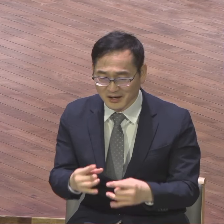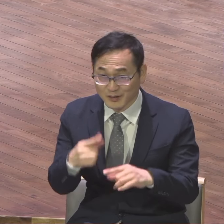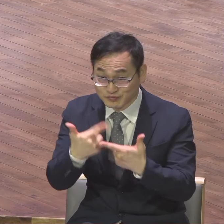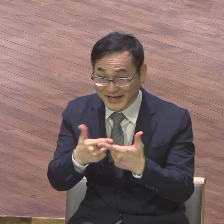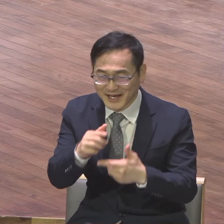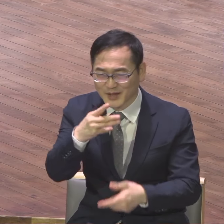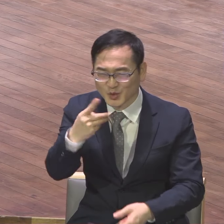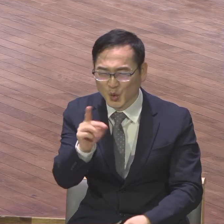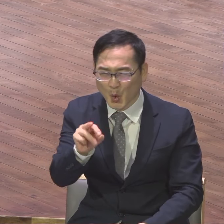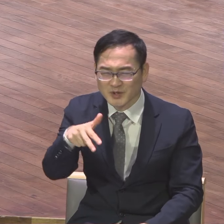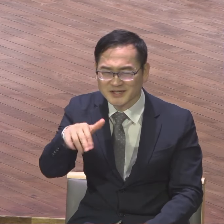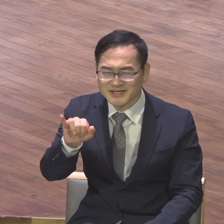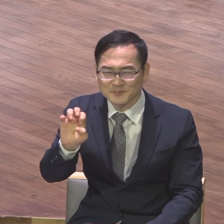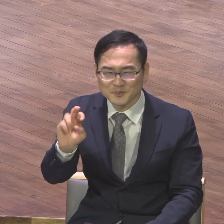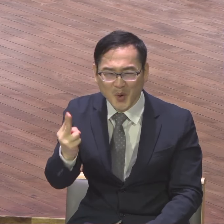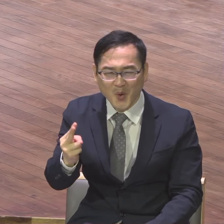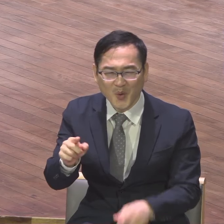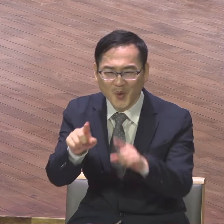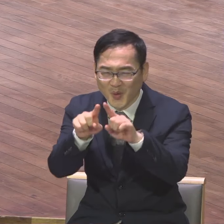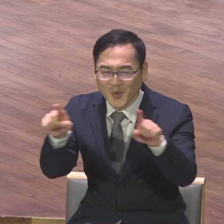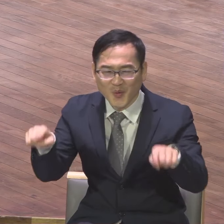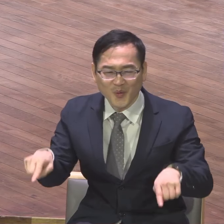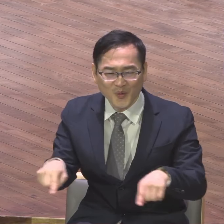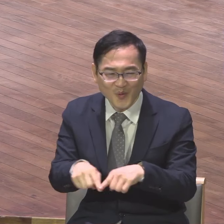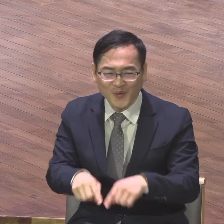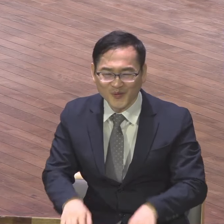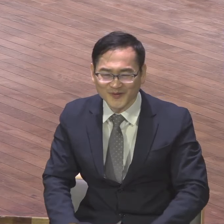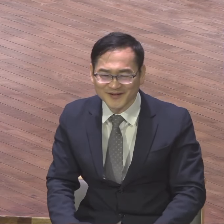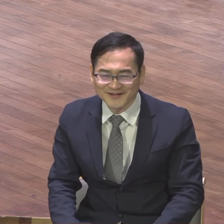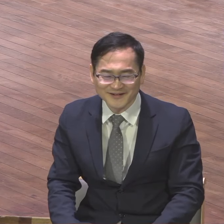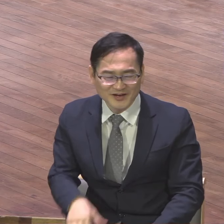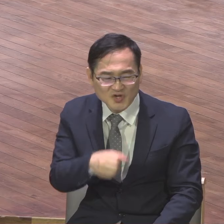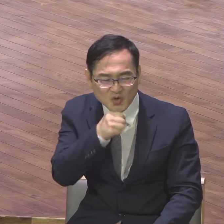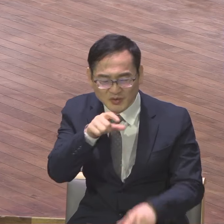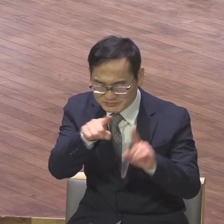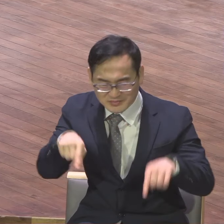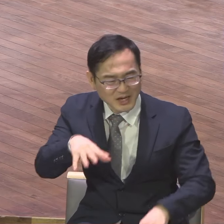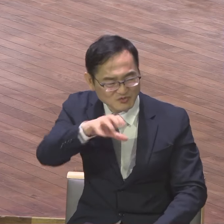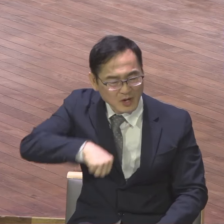좀 리얼한 게 좀 덜한데 성적표 가져와.